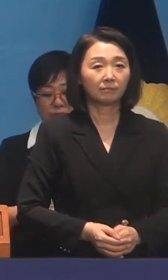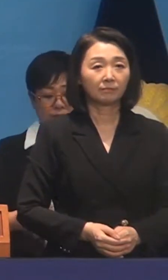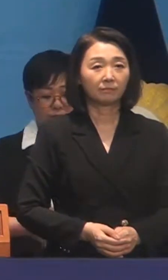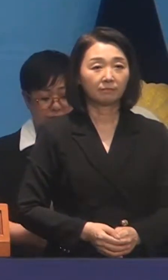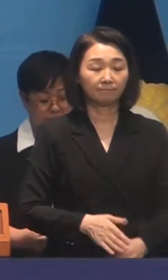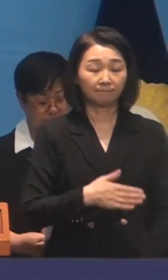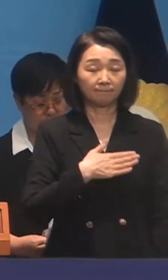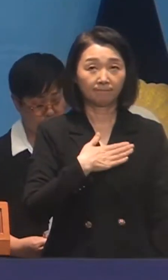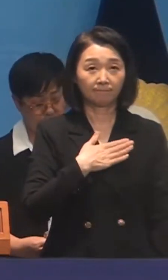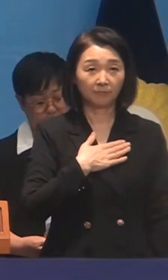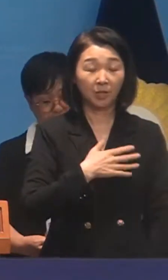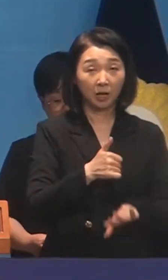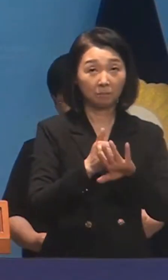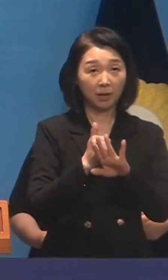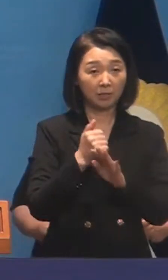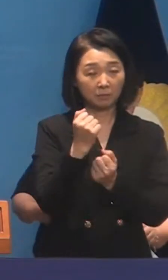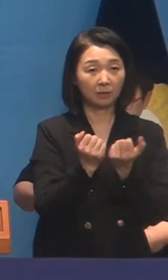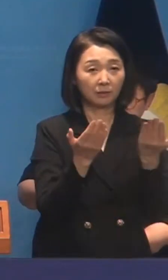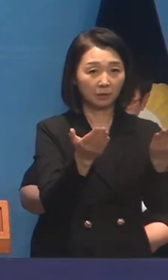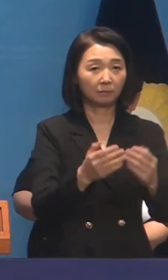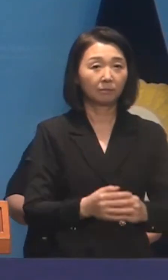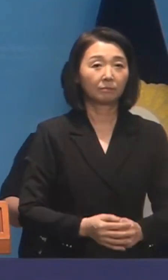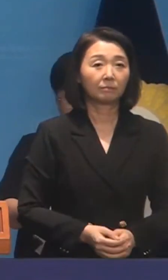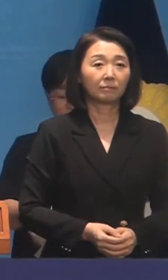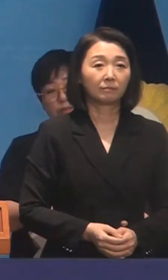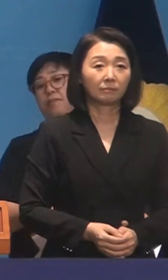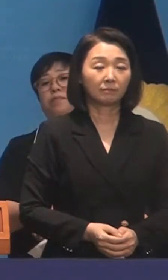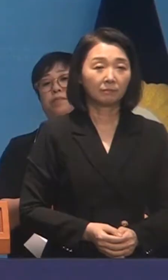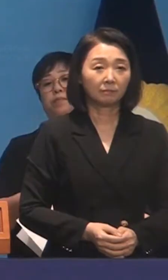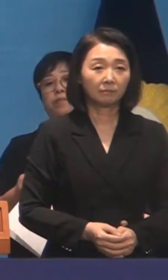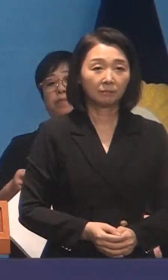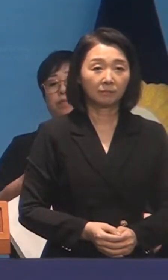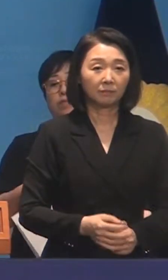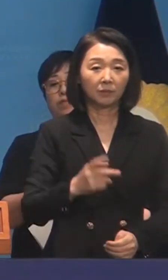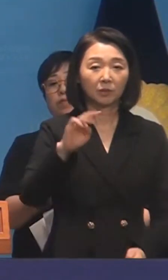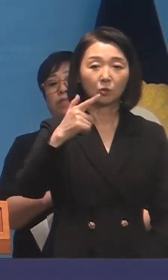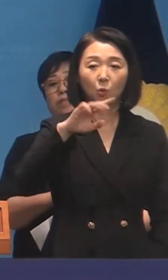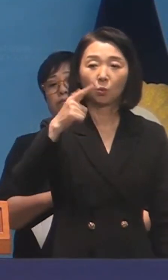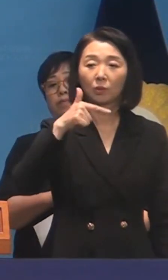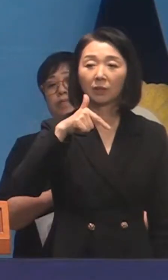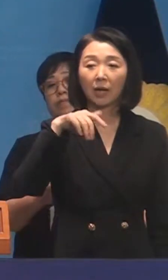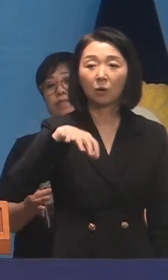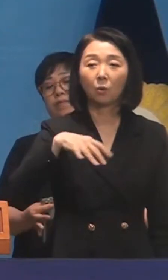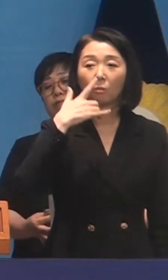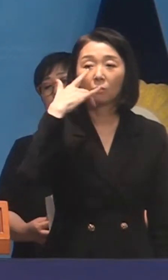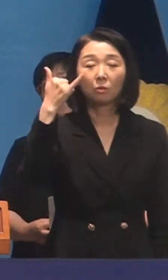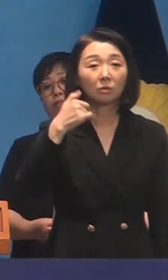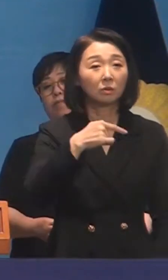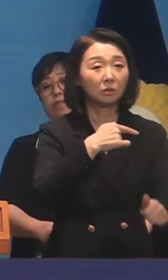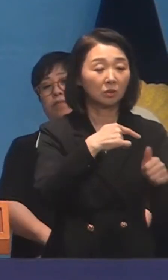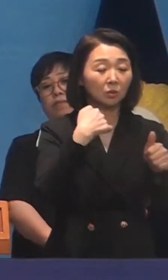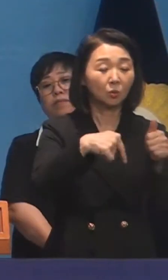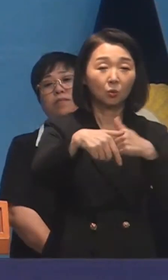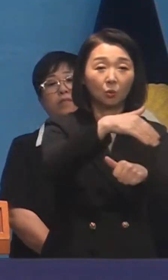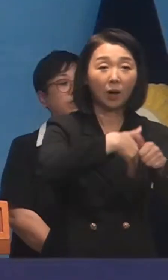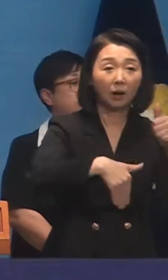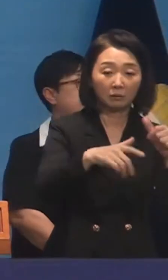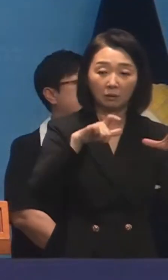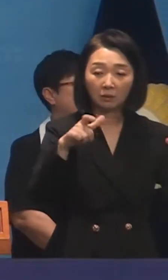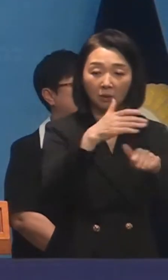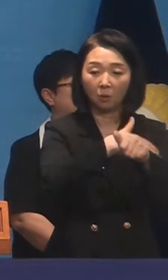네, 제가 끝으로 한 말씀만 더 드리겠습니다. 기본적으로 동탄에 있는 학부모님들은 교육 환경이라든지